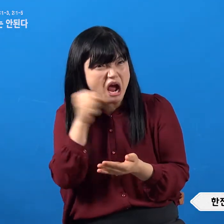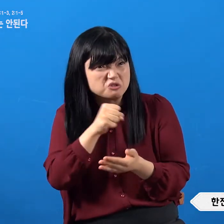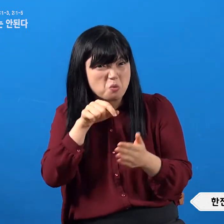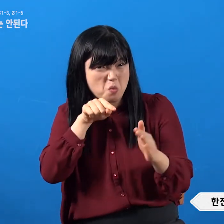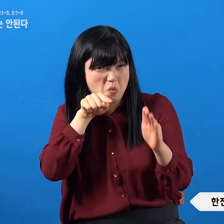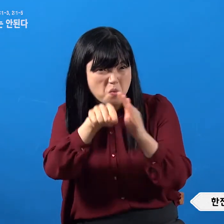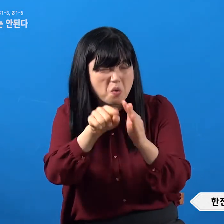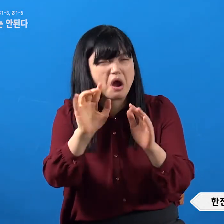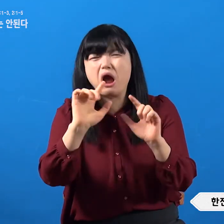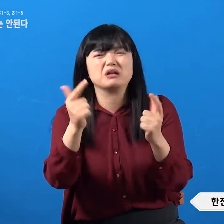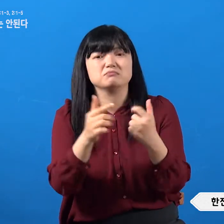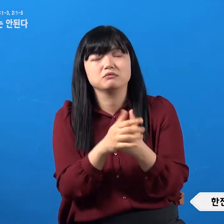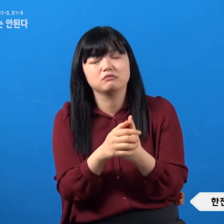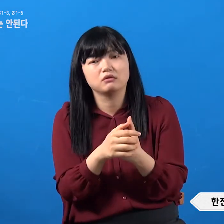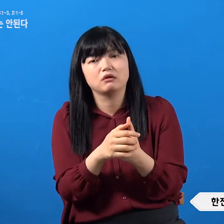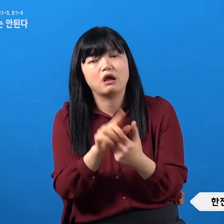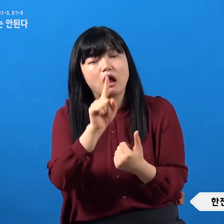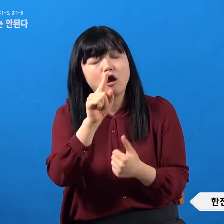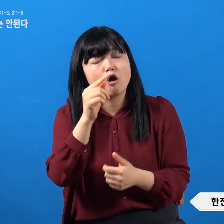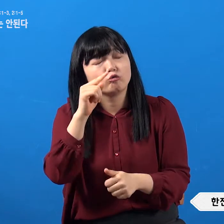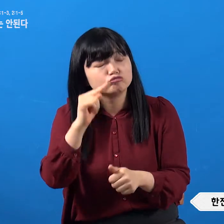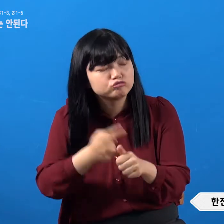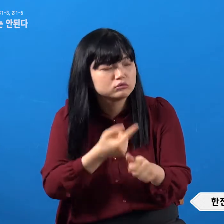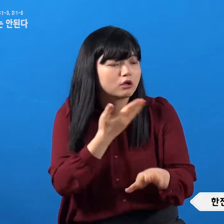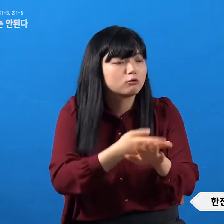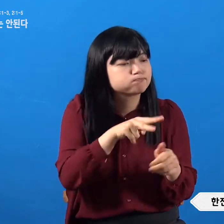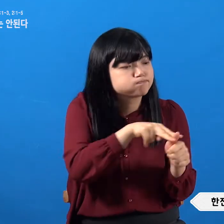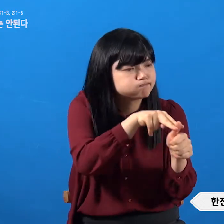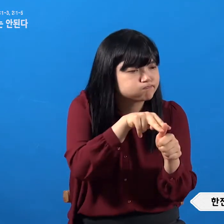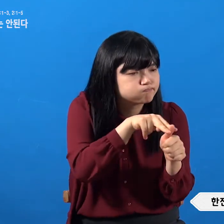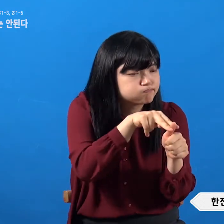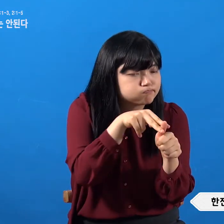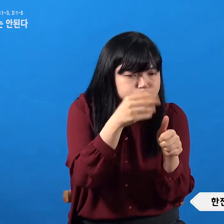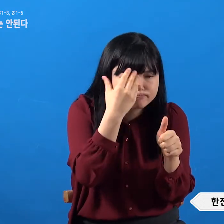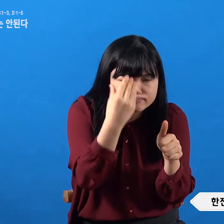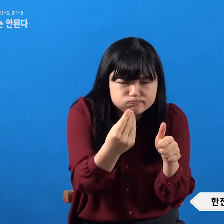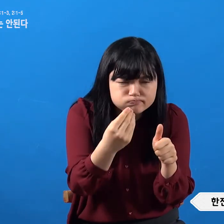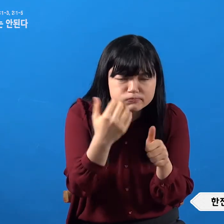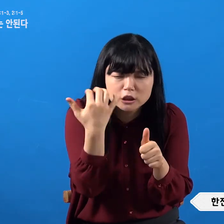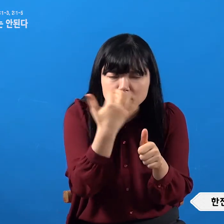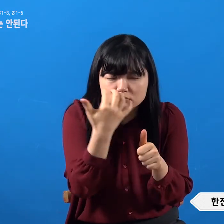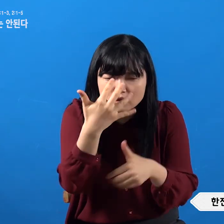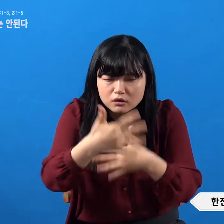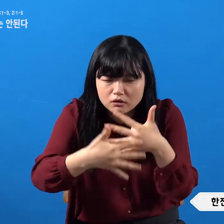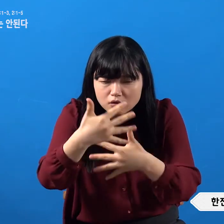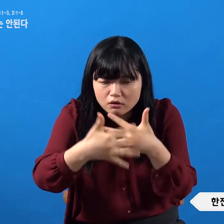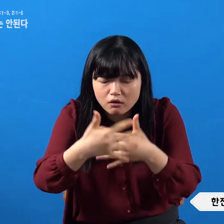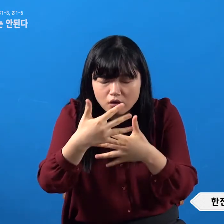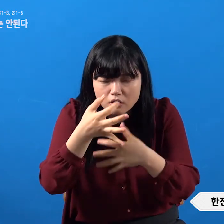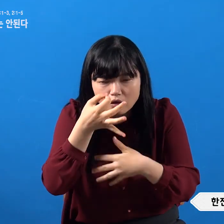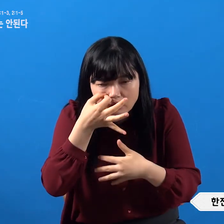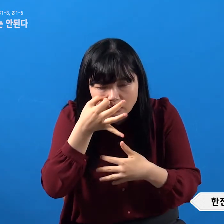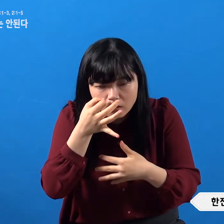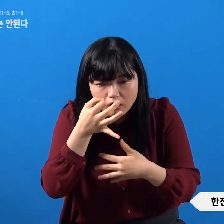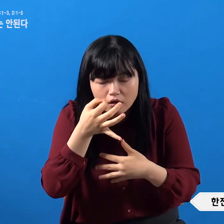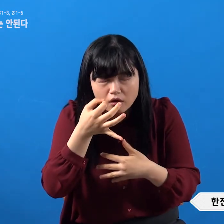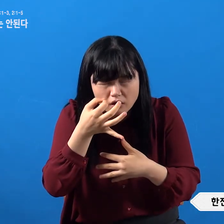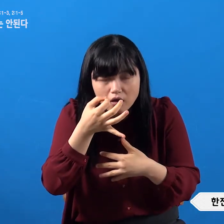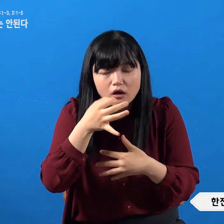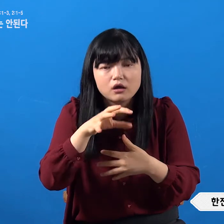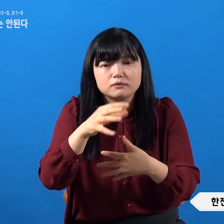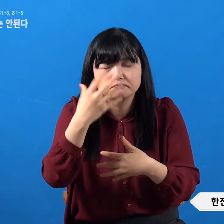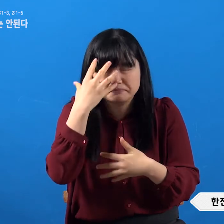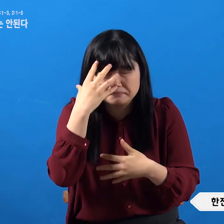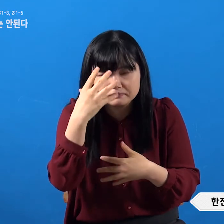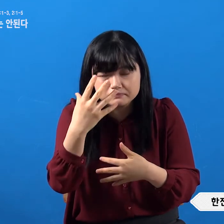합니다. 아니겠지요. 우연히 다른 거 찾다가 그런 사이트에 접속이 됐습니다. 난잡한